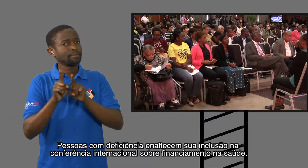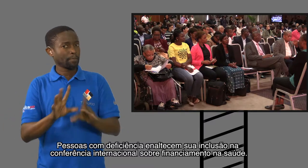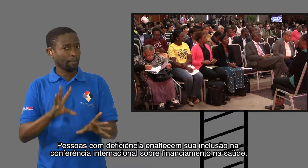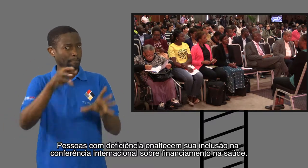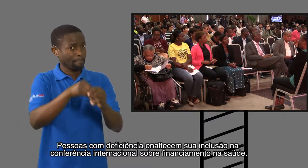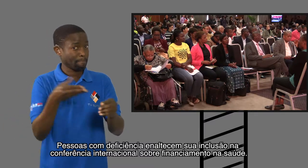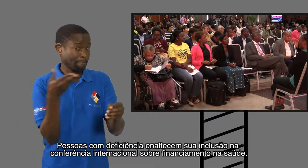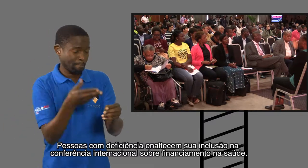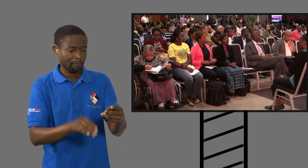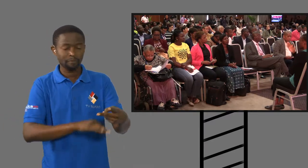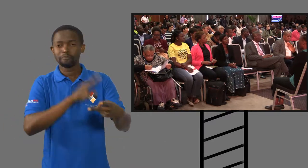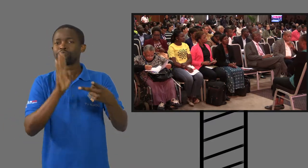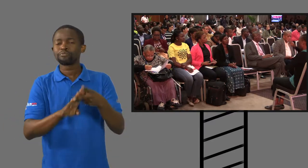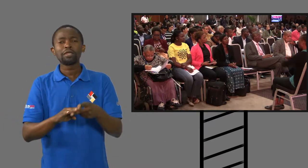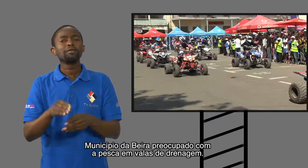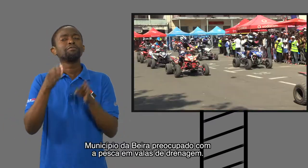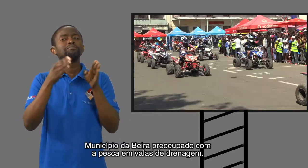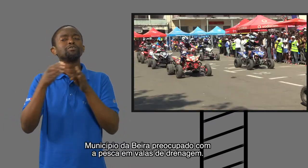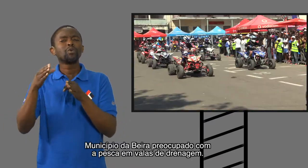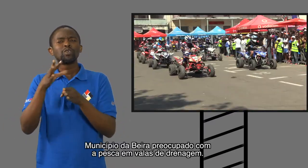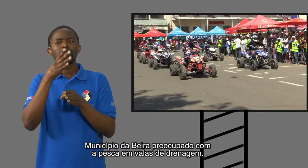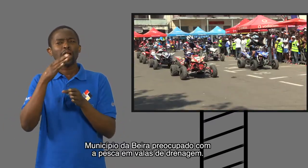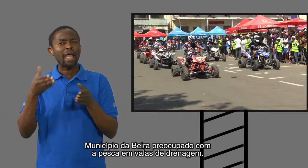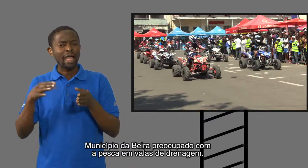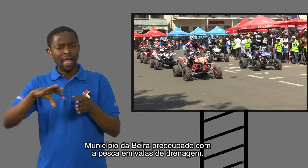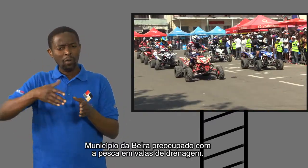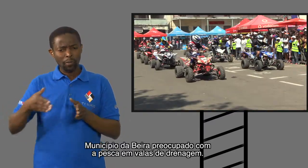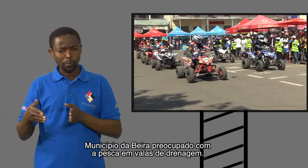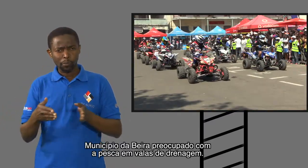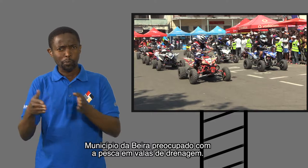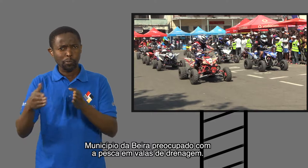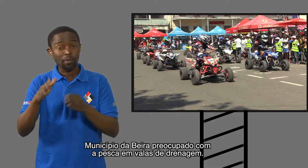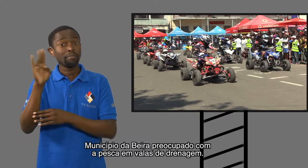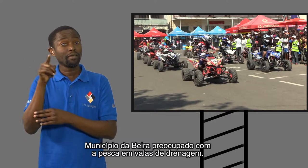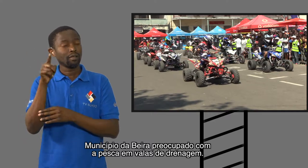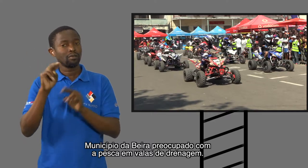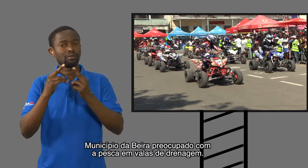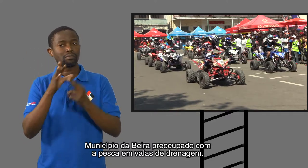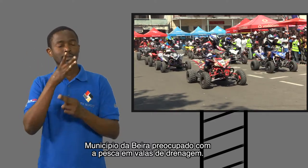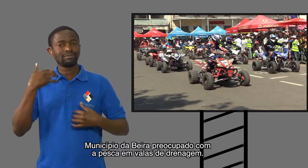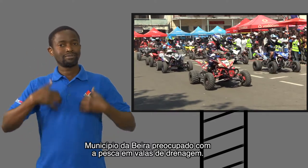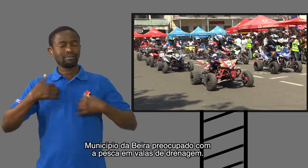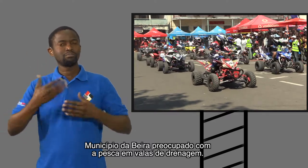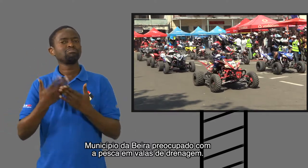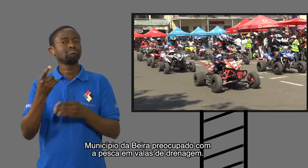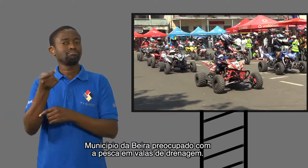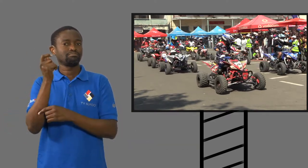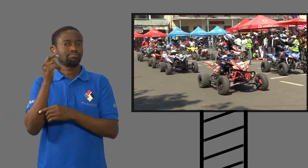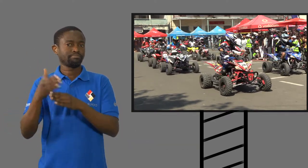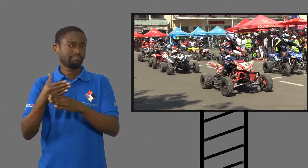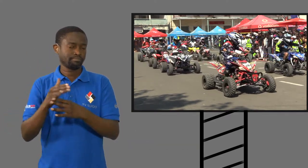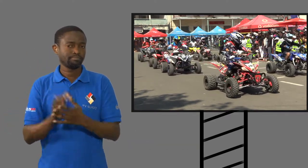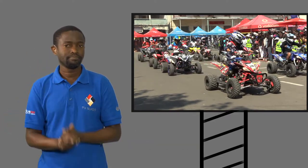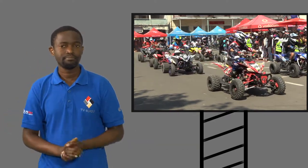Financiamento na Saúde. Município da Beira, preocupado com a pesca em valas de drenagem.